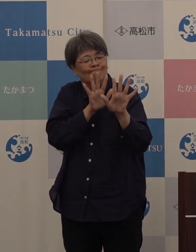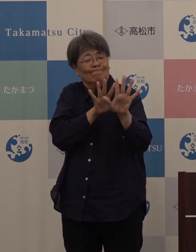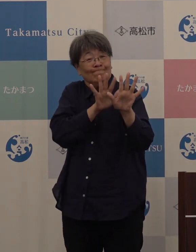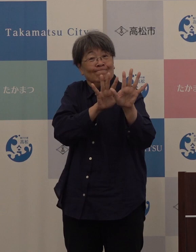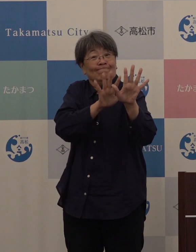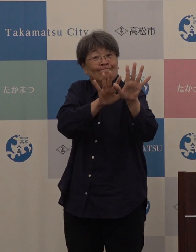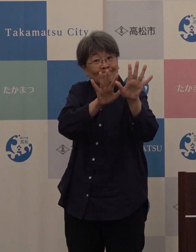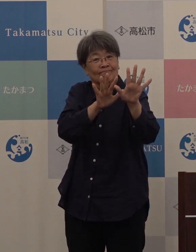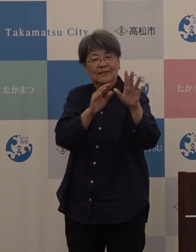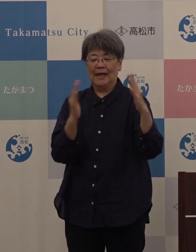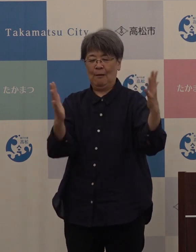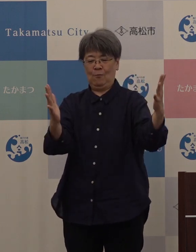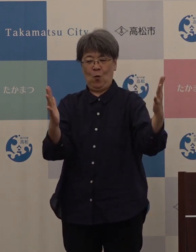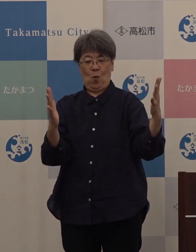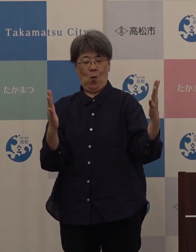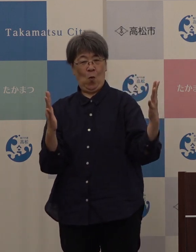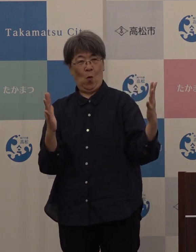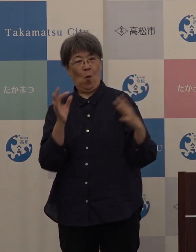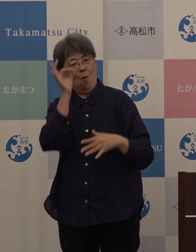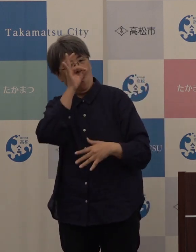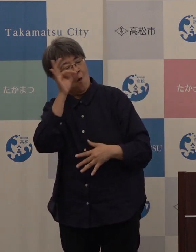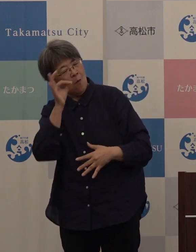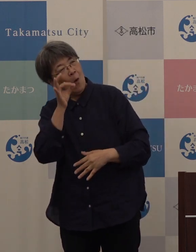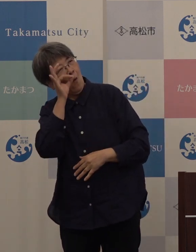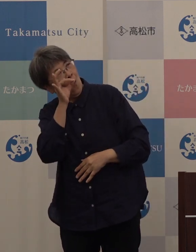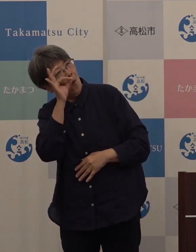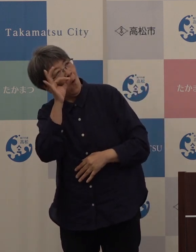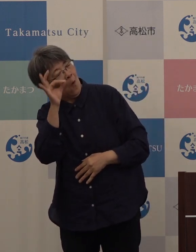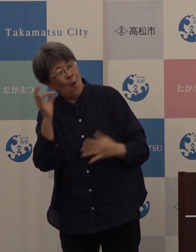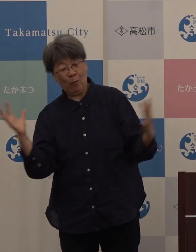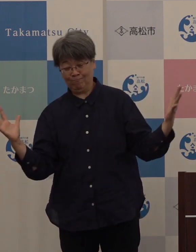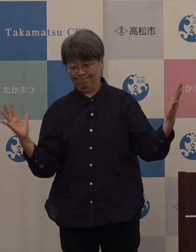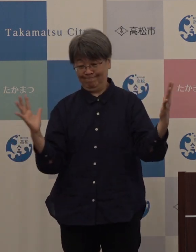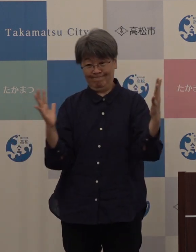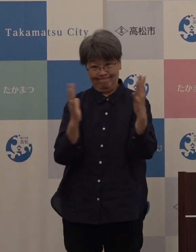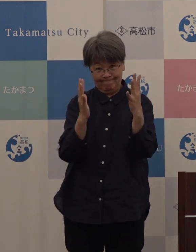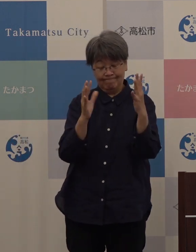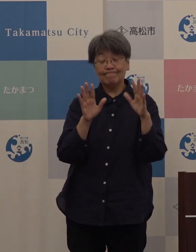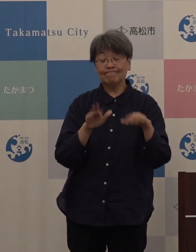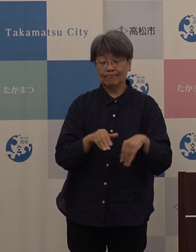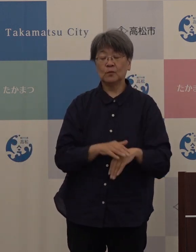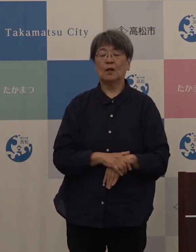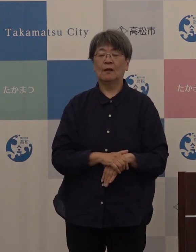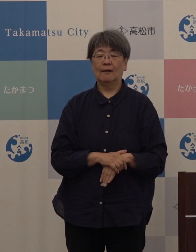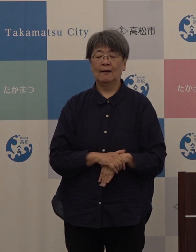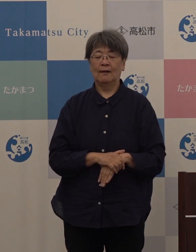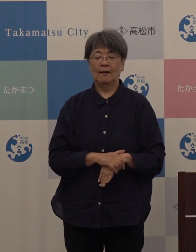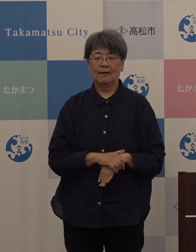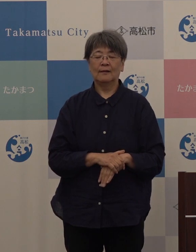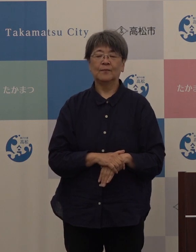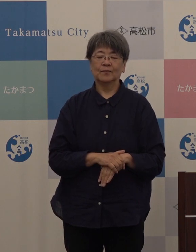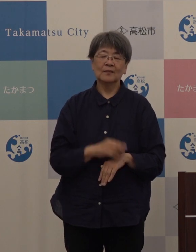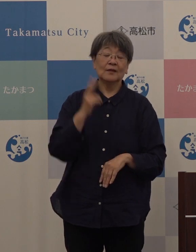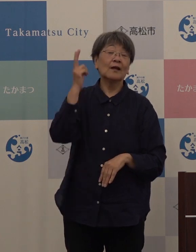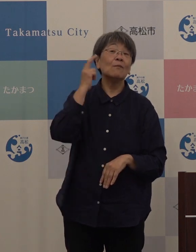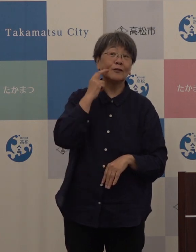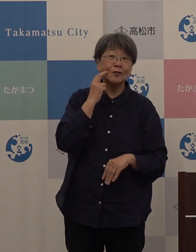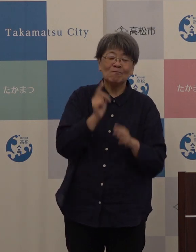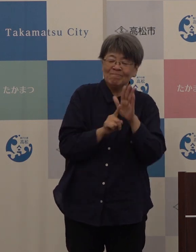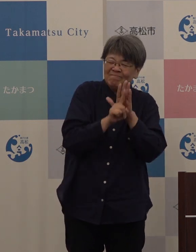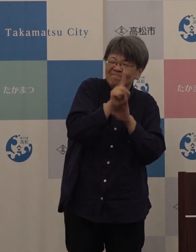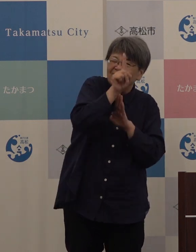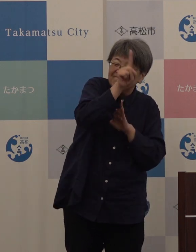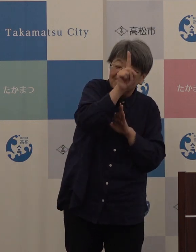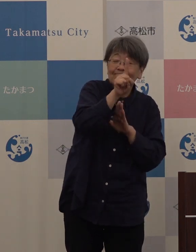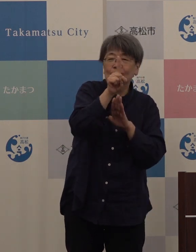沿道公園には多くの観客の皆様も詰めかけていただきました。 まあ、高松を代表する夏祭りとして、ま